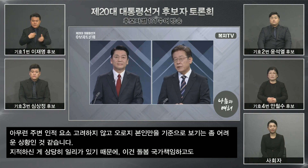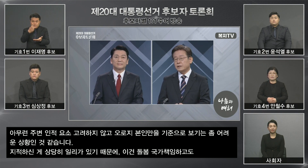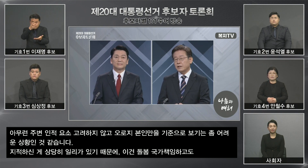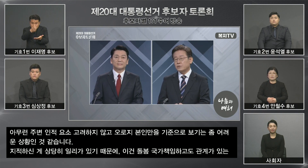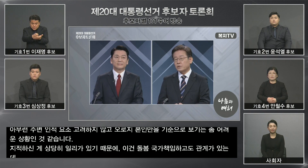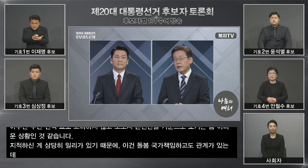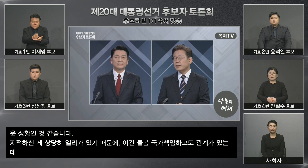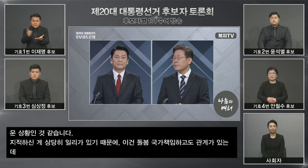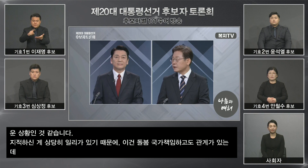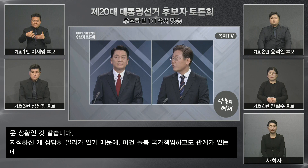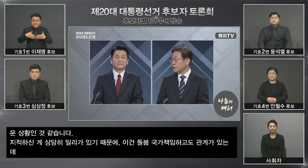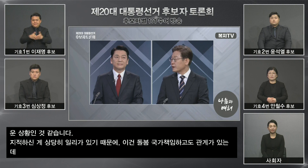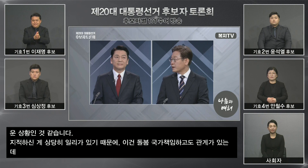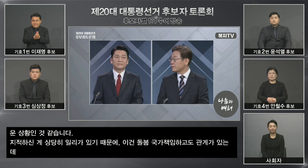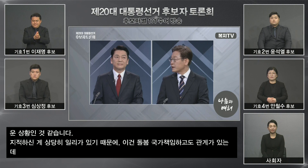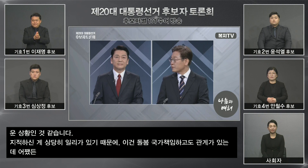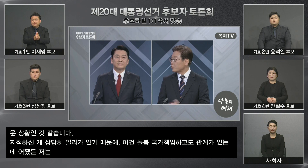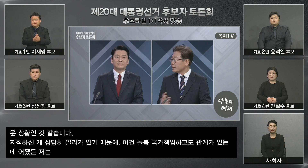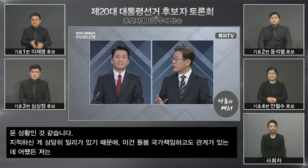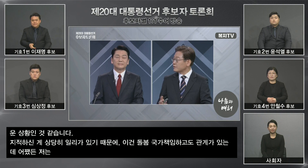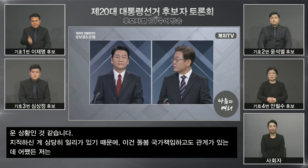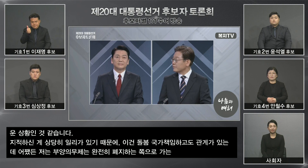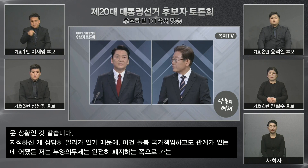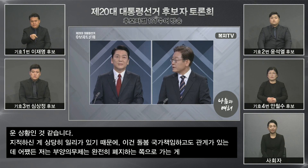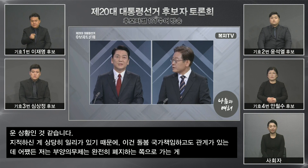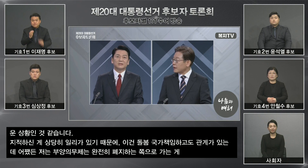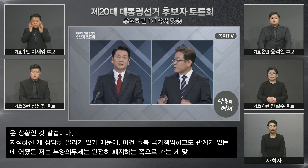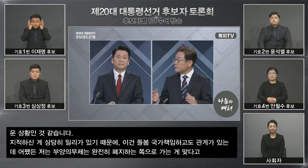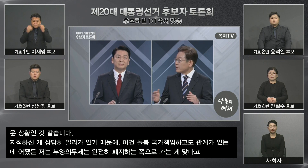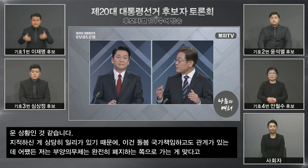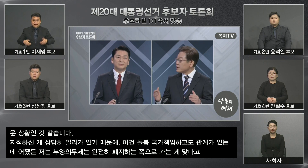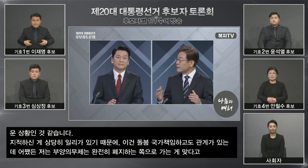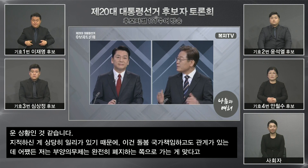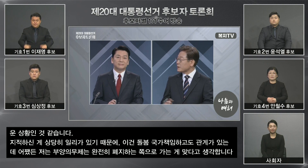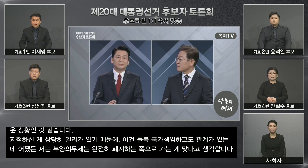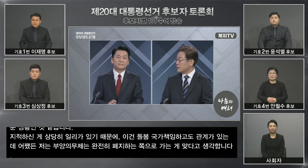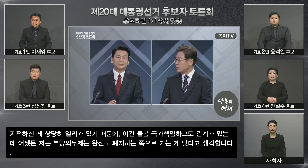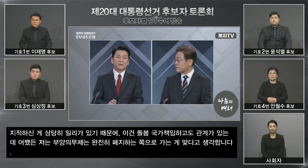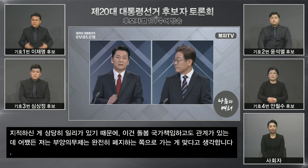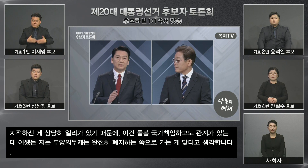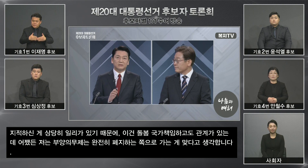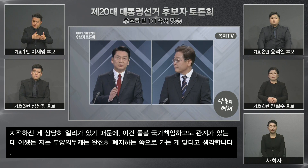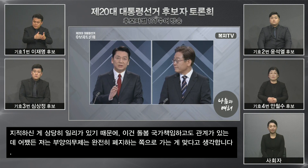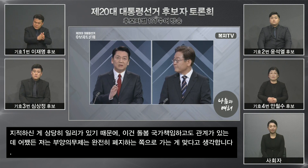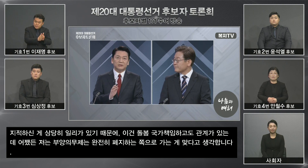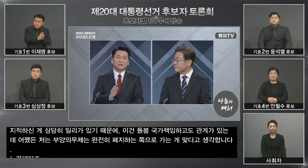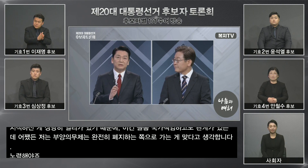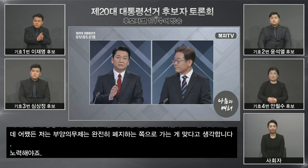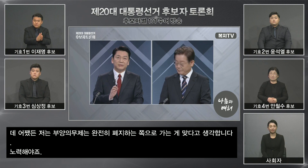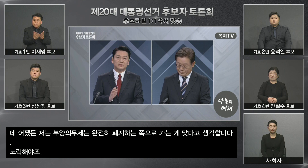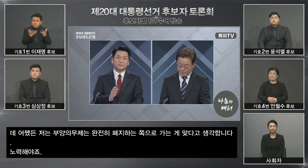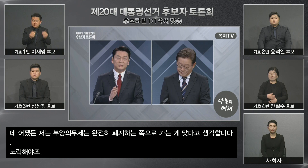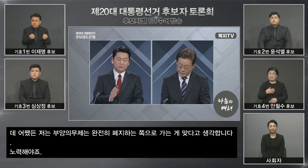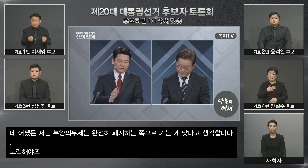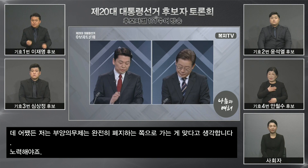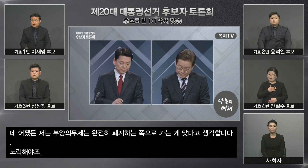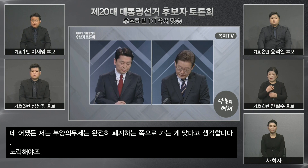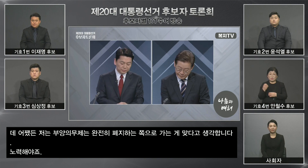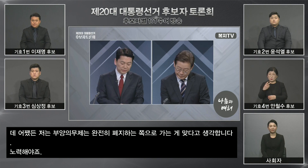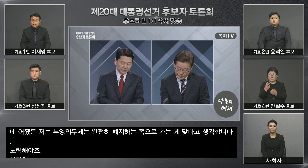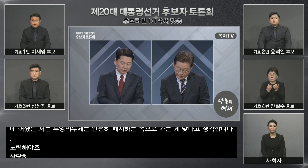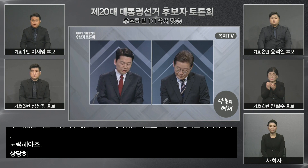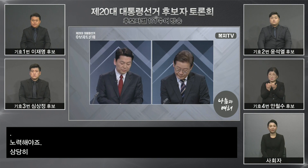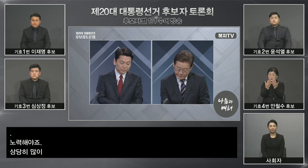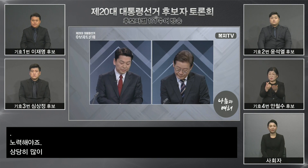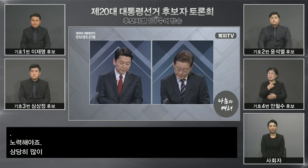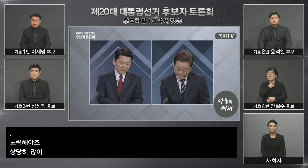완전히 폐지하는 쪽으로 가는 게 맞다고 생각합니다. 노력해야지. 상당히 네. 많이 폐지된 건 맞습니다. 제가 그래서 말씀을 드리고 싶은